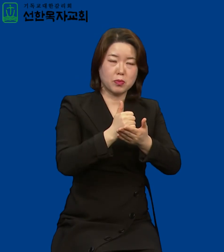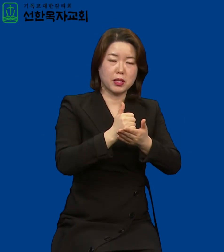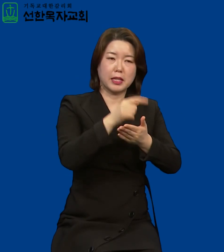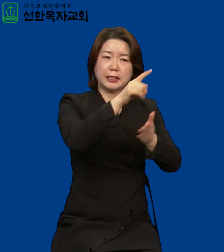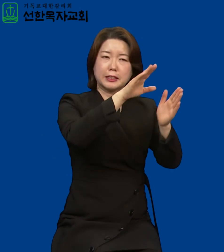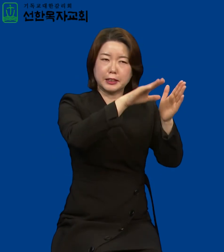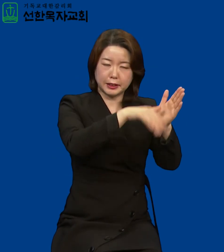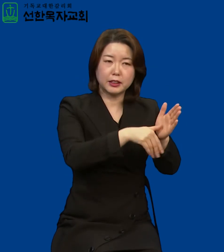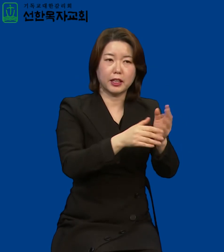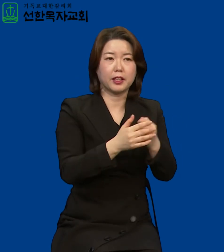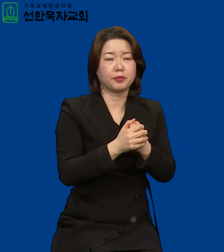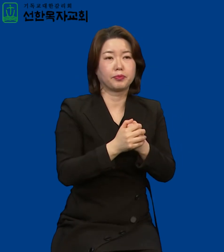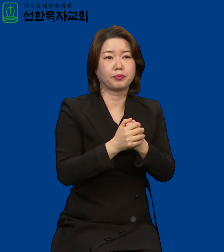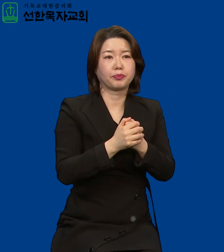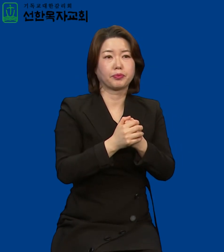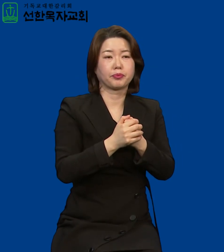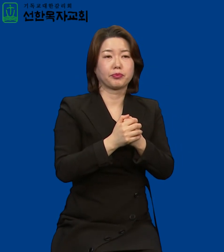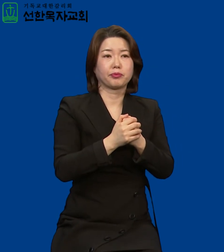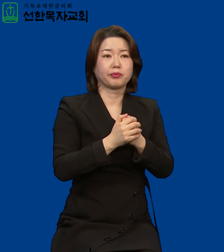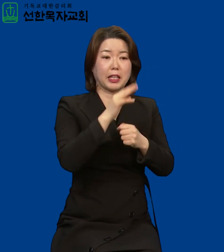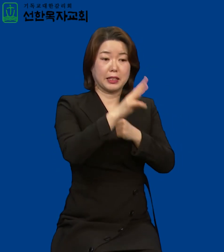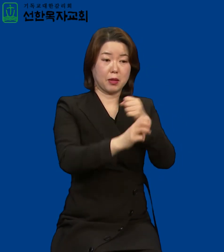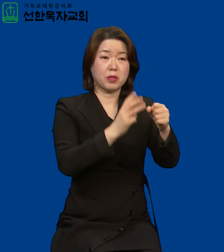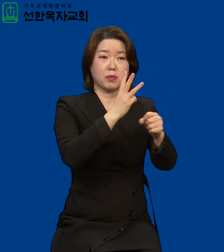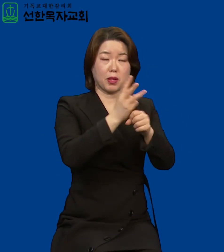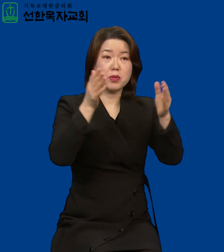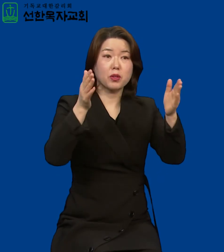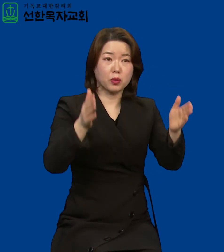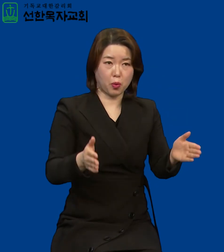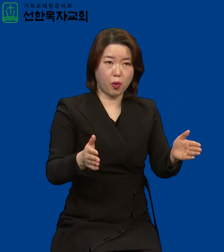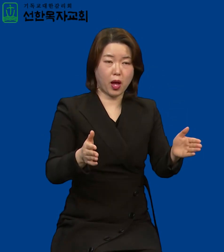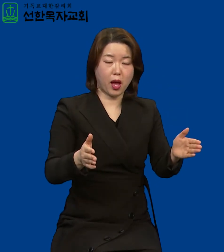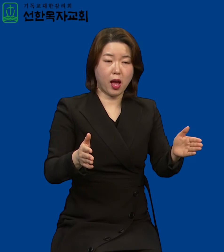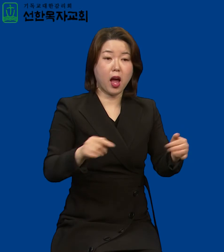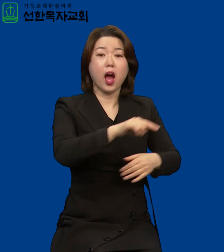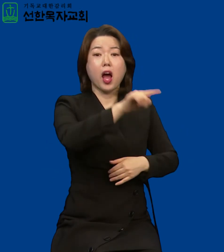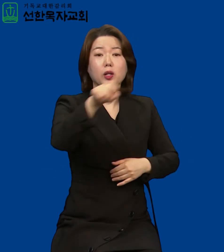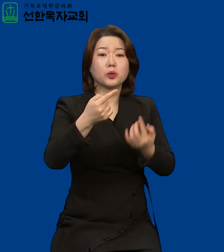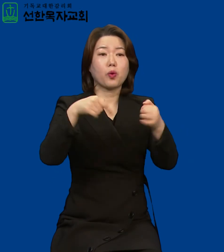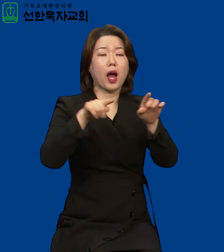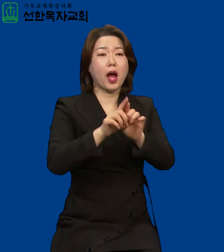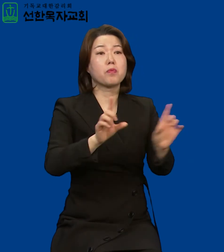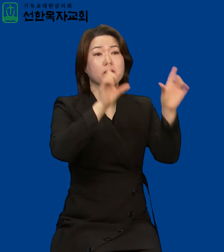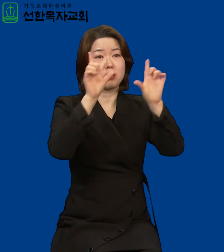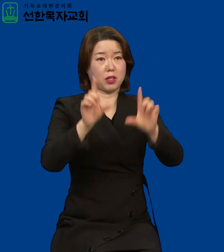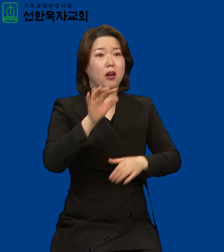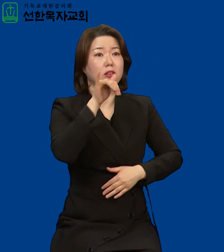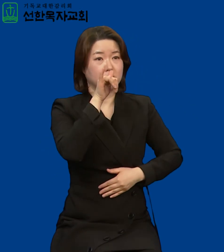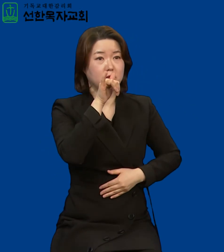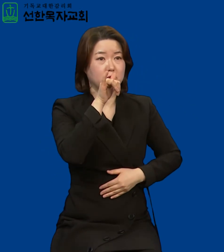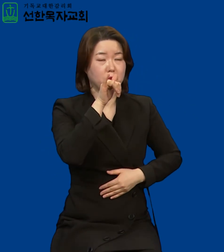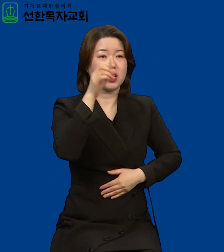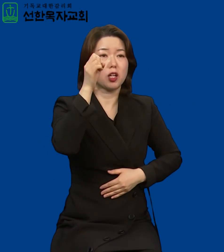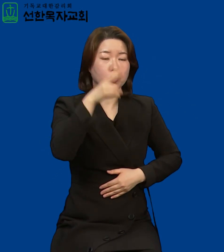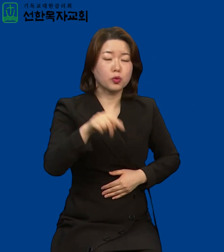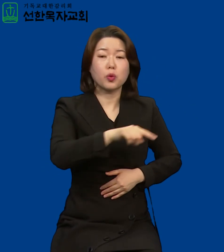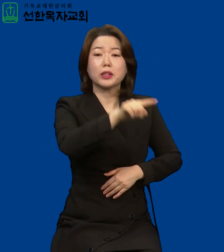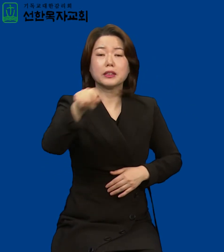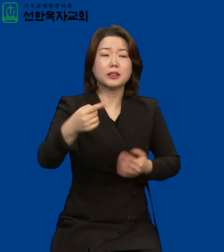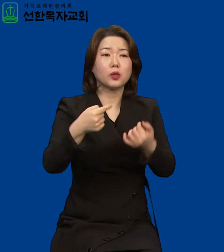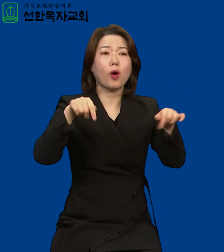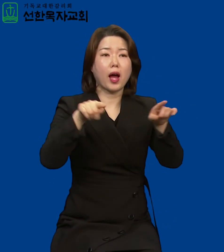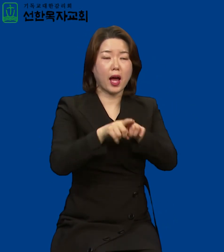당시 때 33년 동안이나 그들과 함께 사셨어요. 그리고 그들과